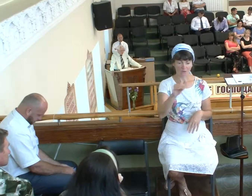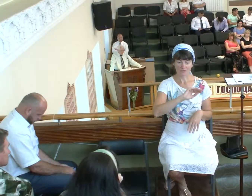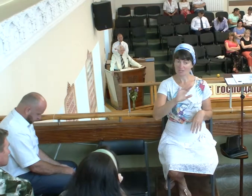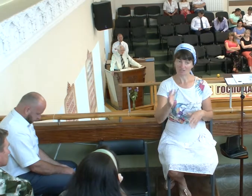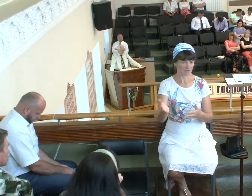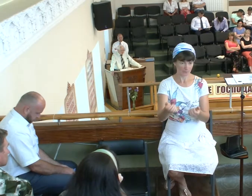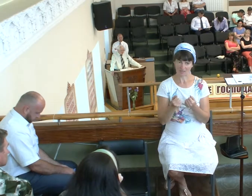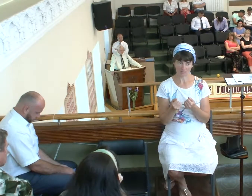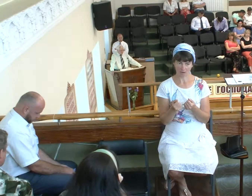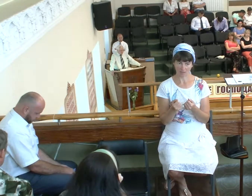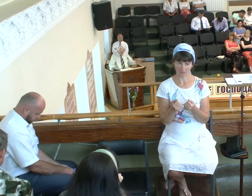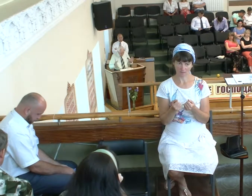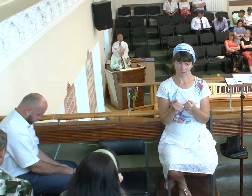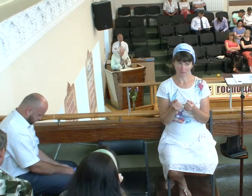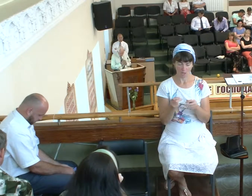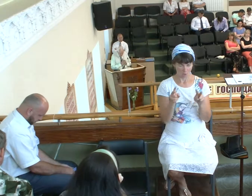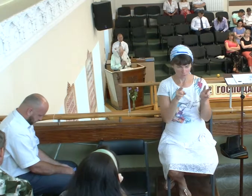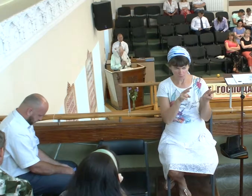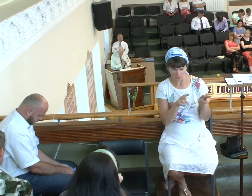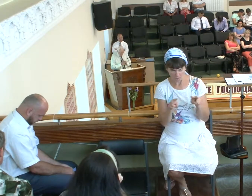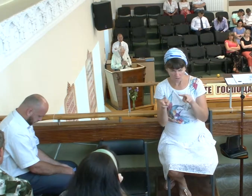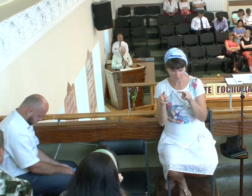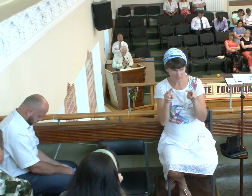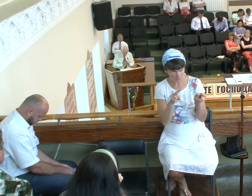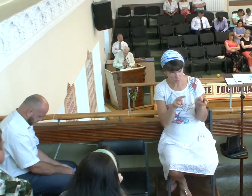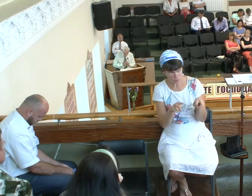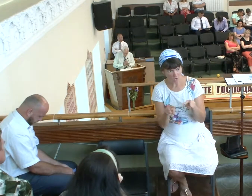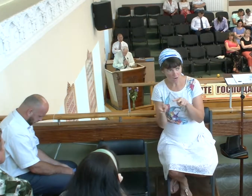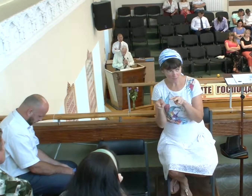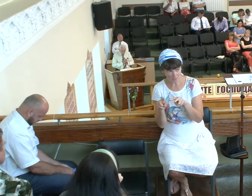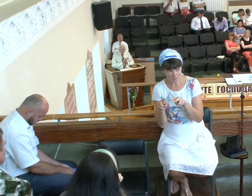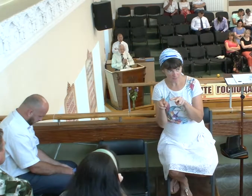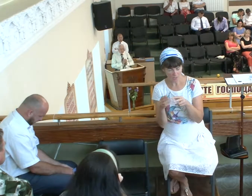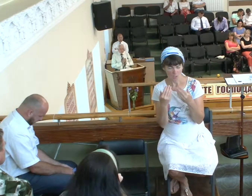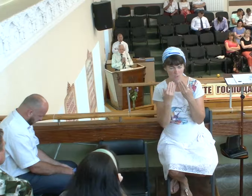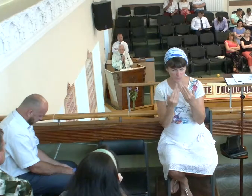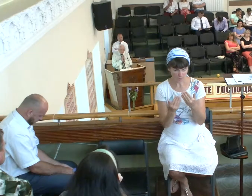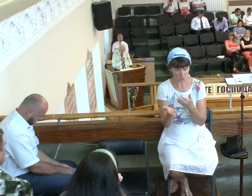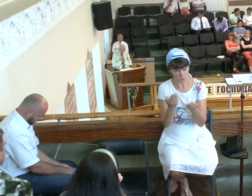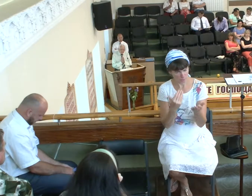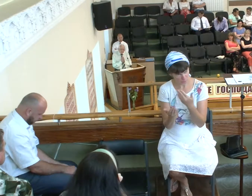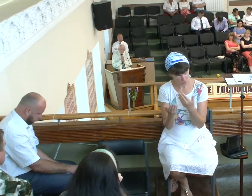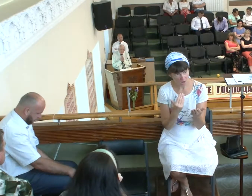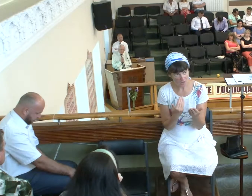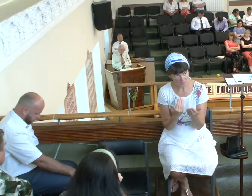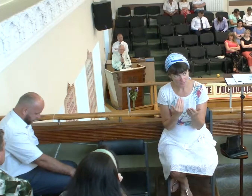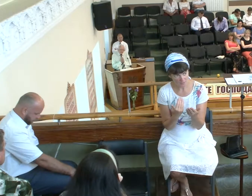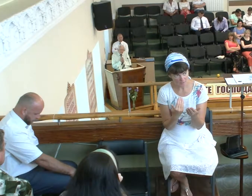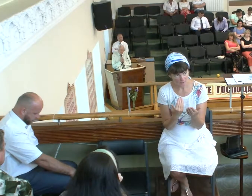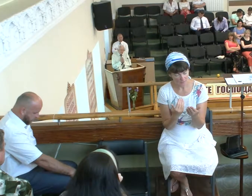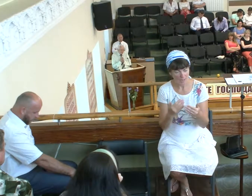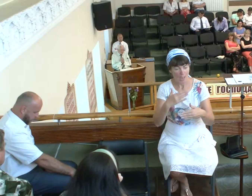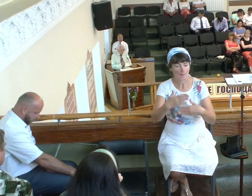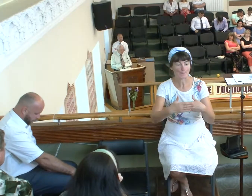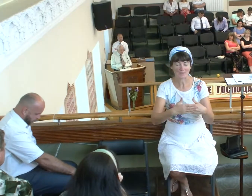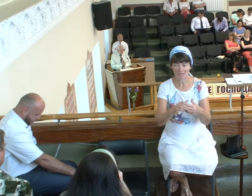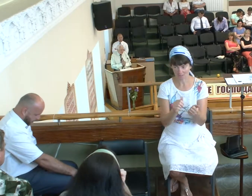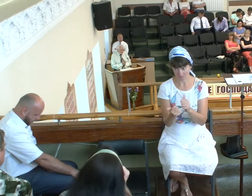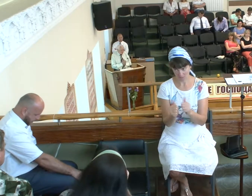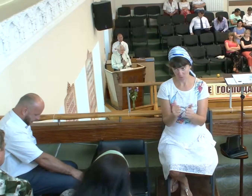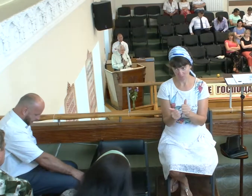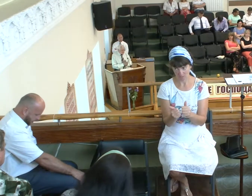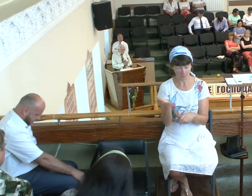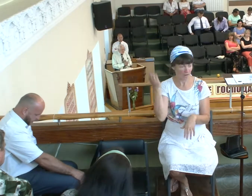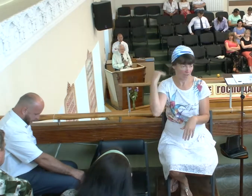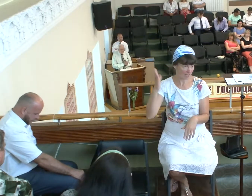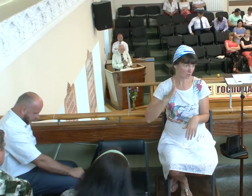другого. Главная ценность, друзья, и во что стоит вкладывать всю свою